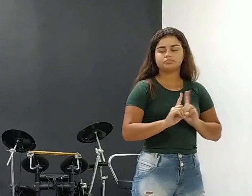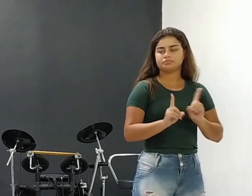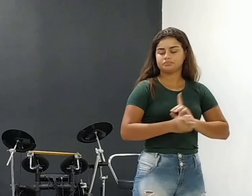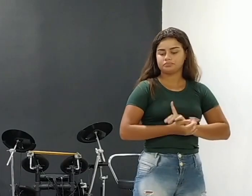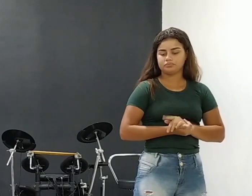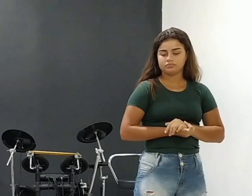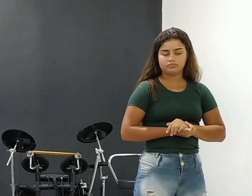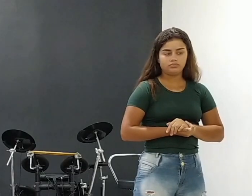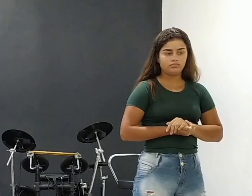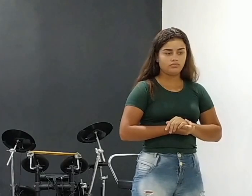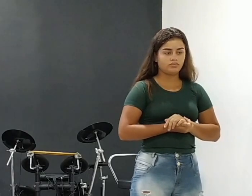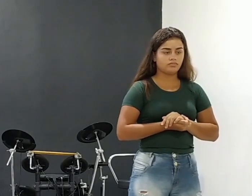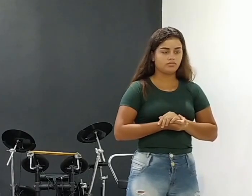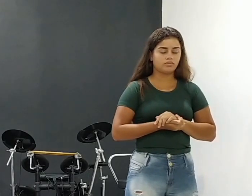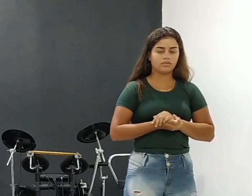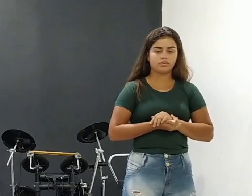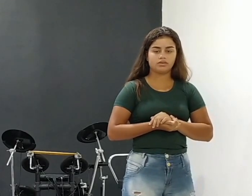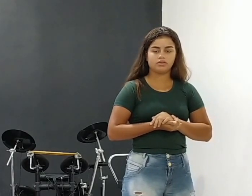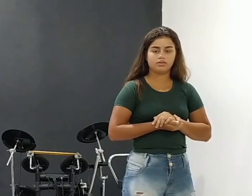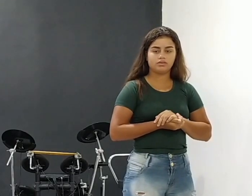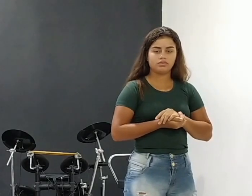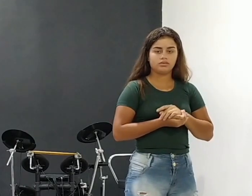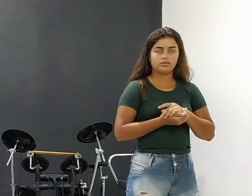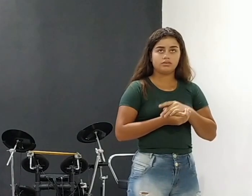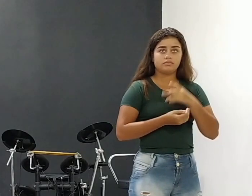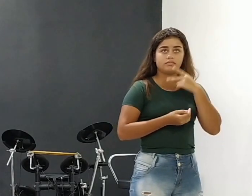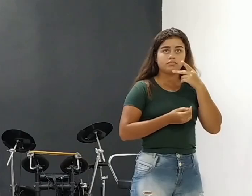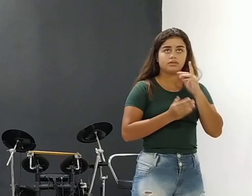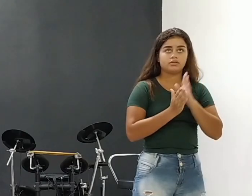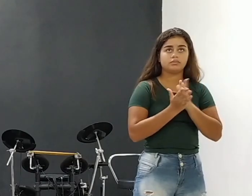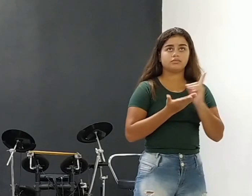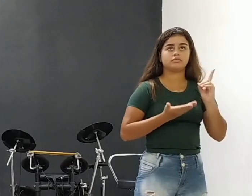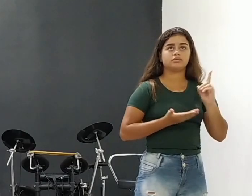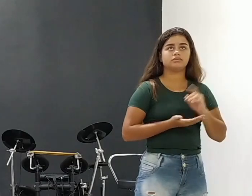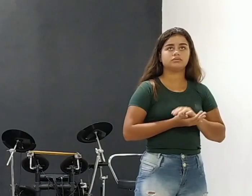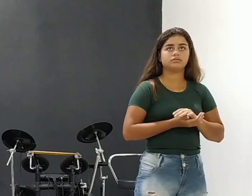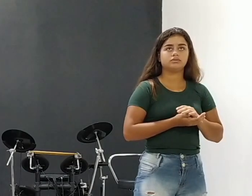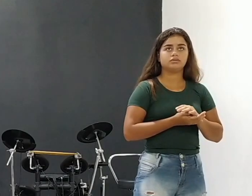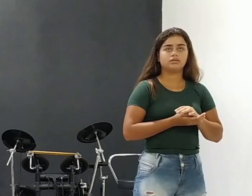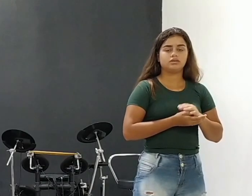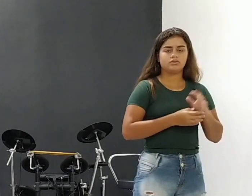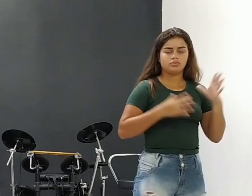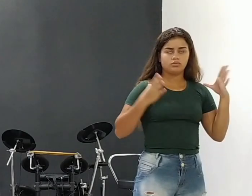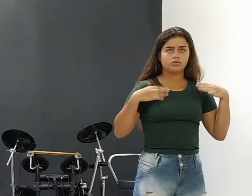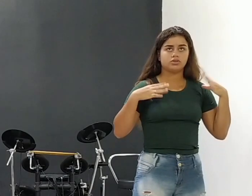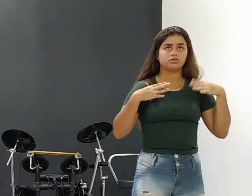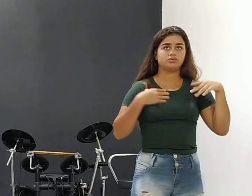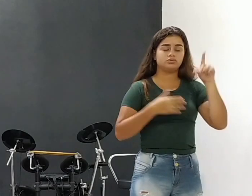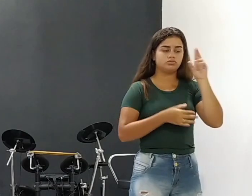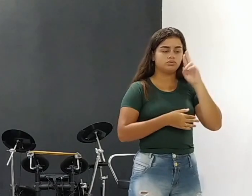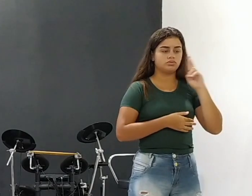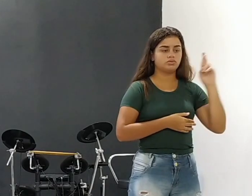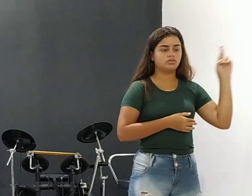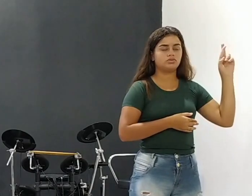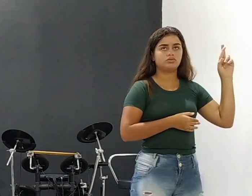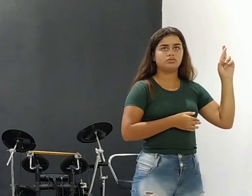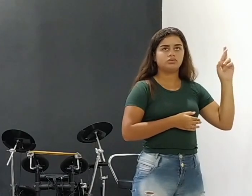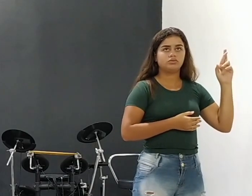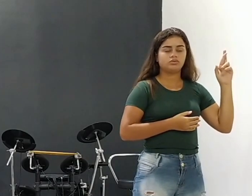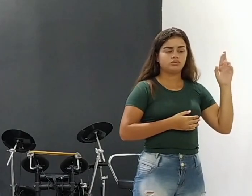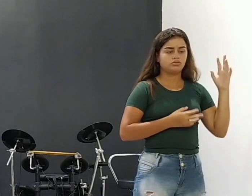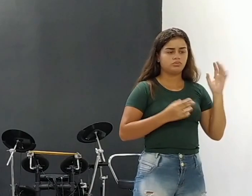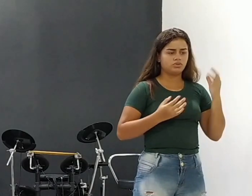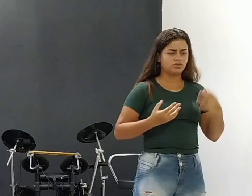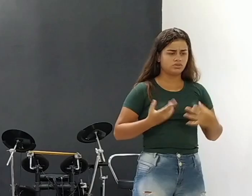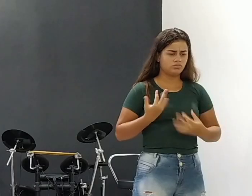E a Bíblia, ela continua no versículo 2 dizendo: apareceu-lhe o anjo do Senhor numa chama de